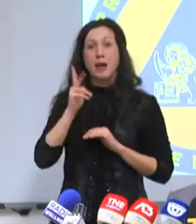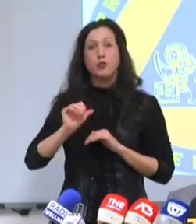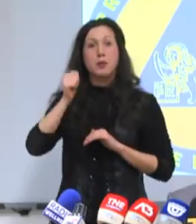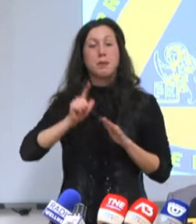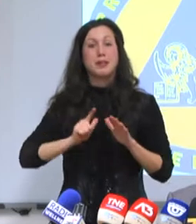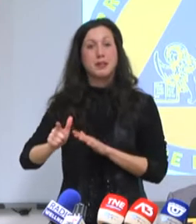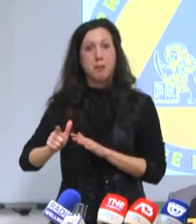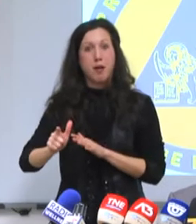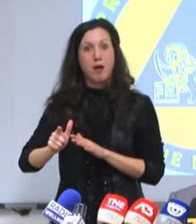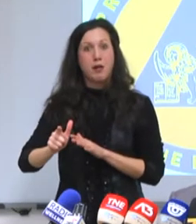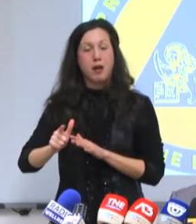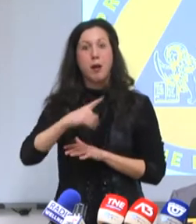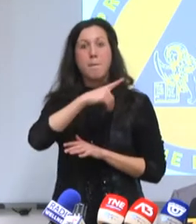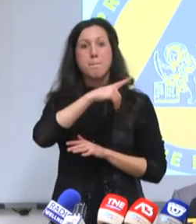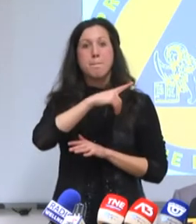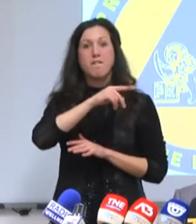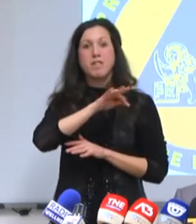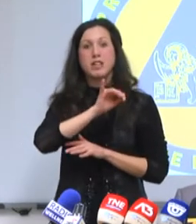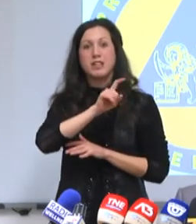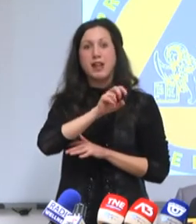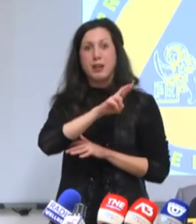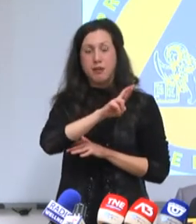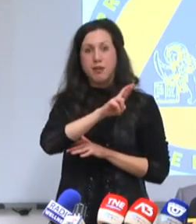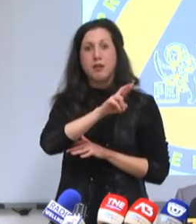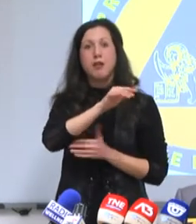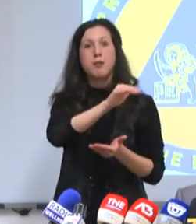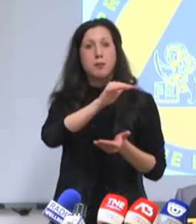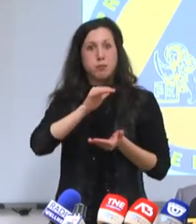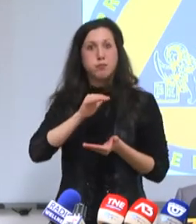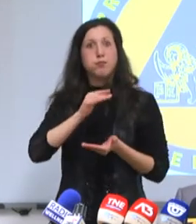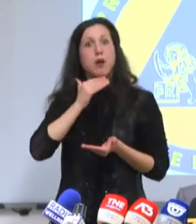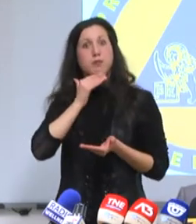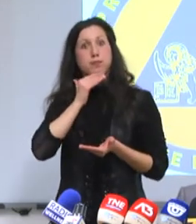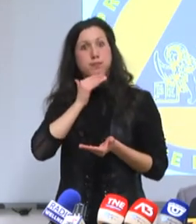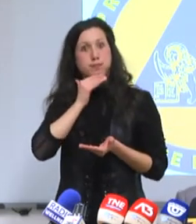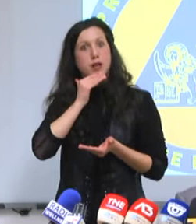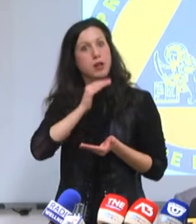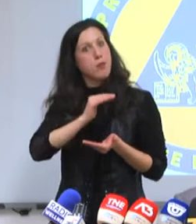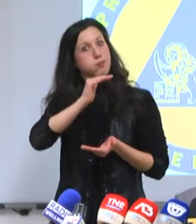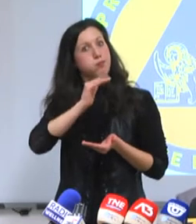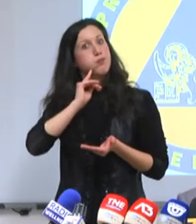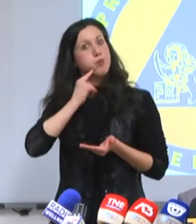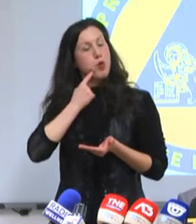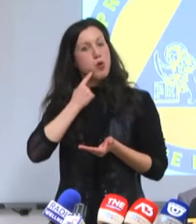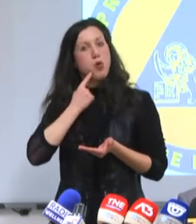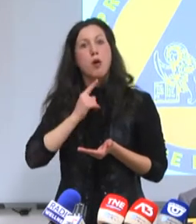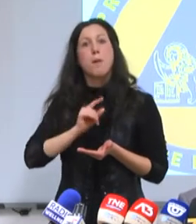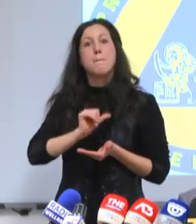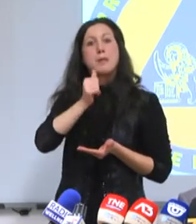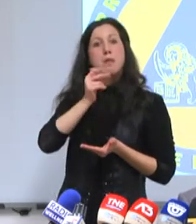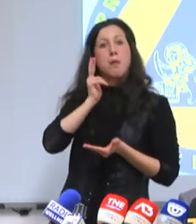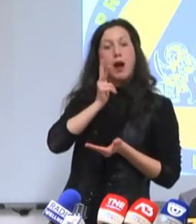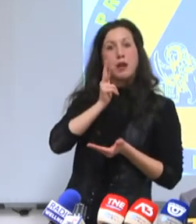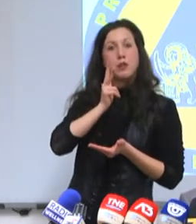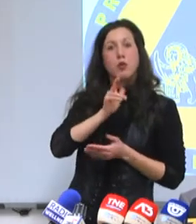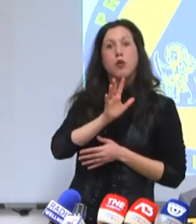per quanto riguarda pfizer le forniture cominciano a essere abbastanza interessanti perché dal primo marzo abbiamo a salire